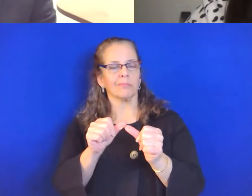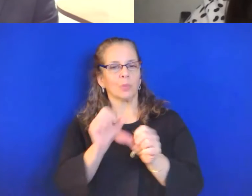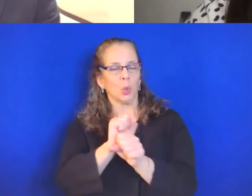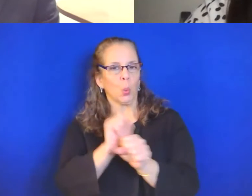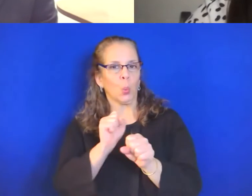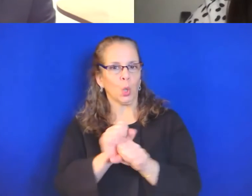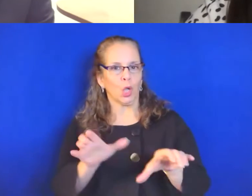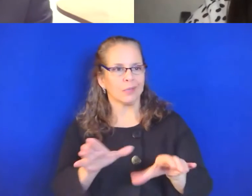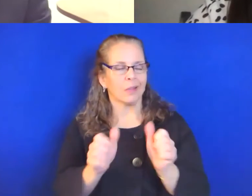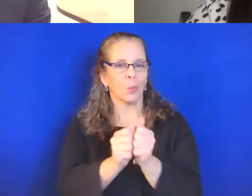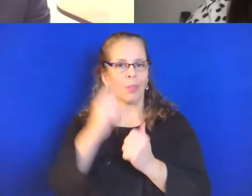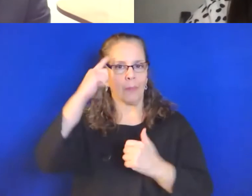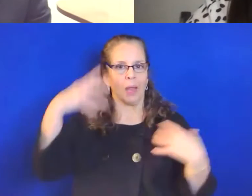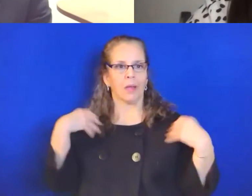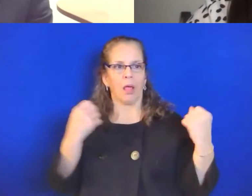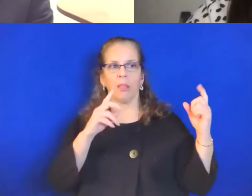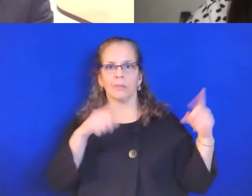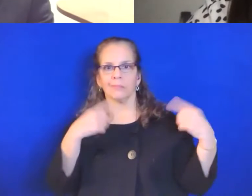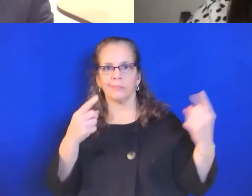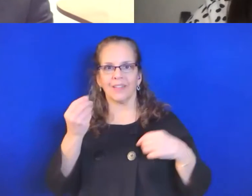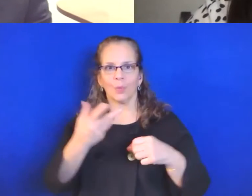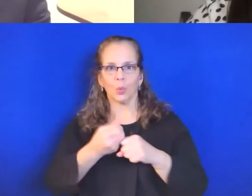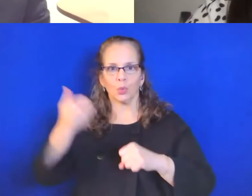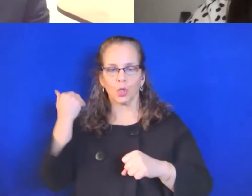题。那我们是。